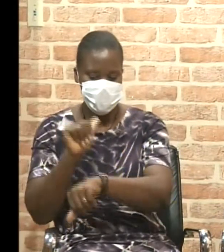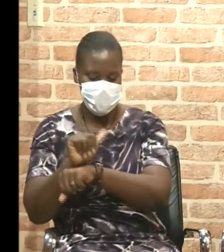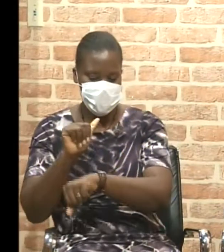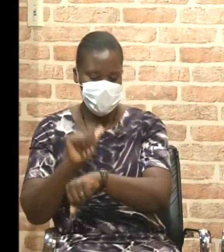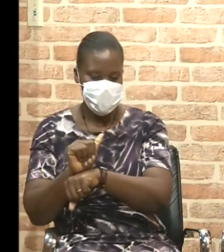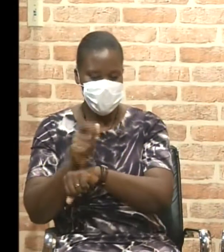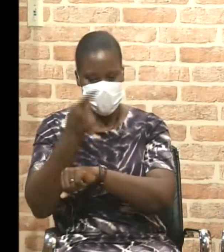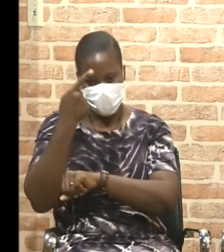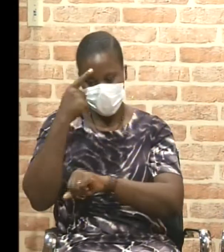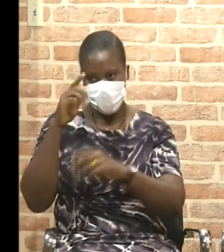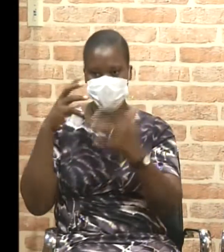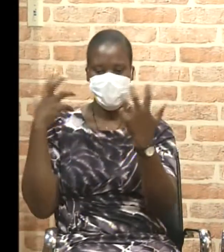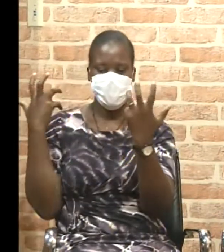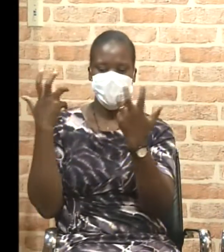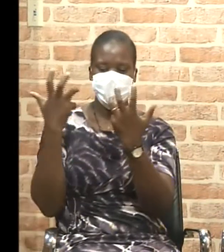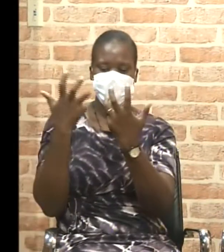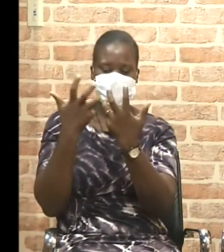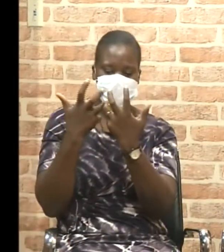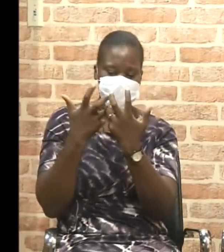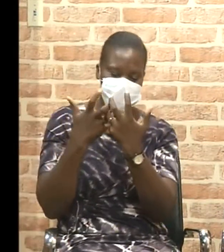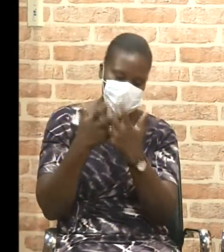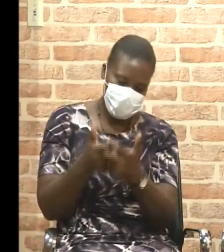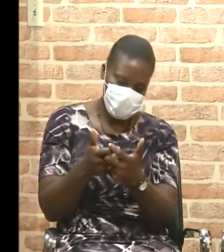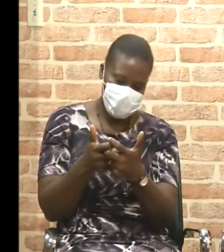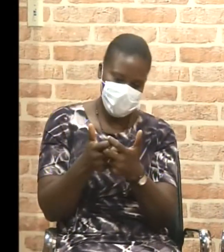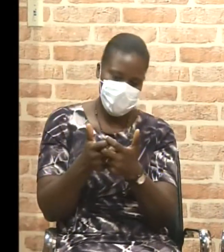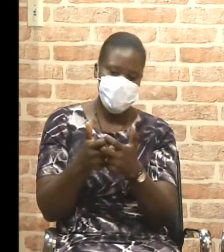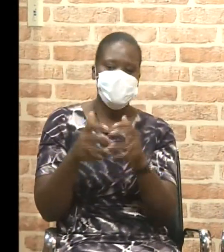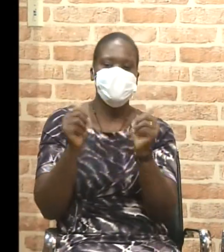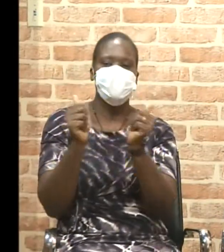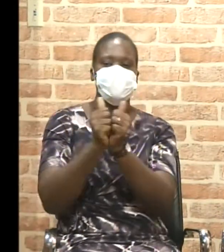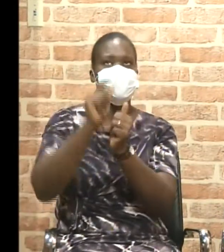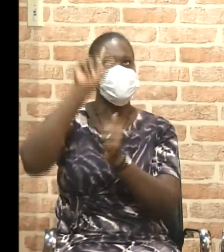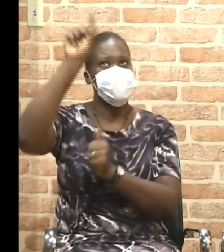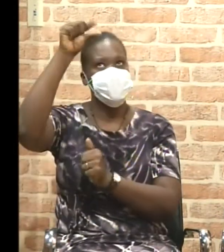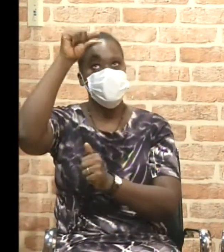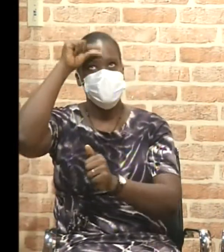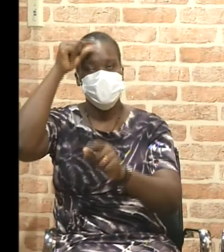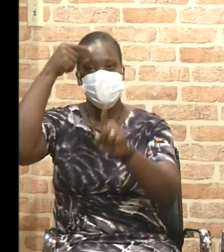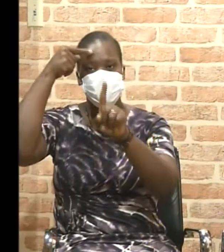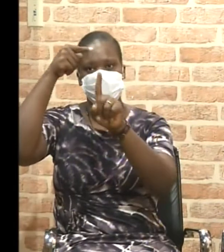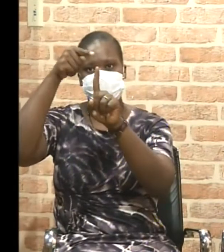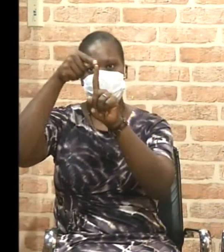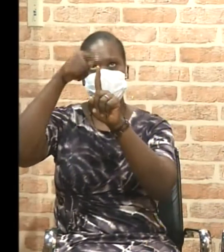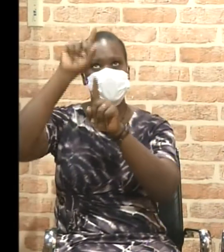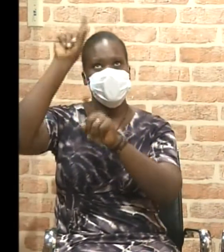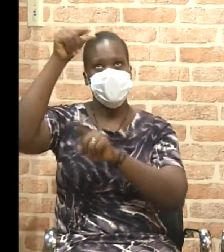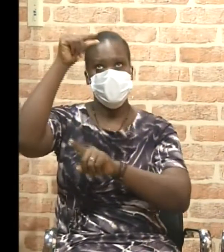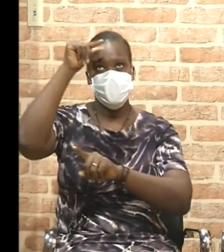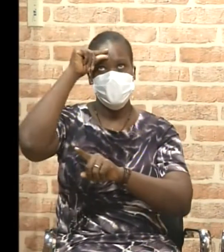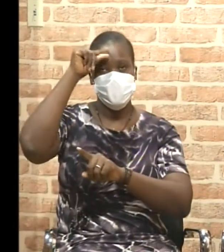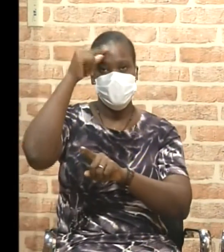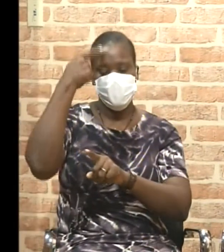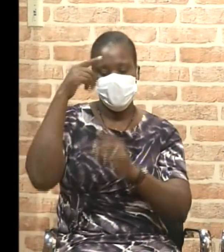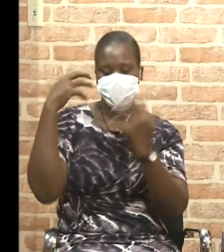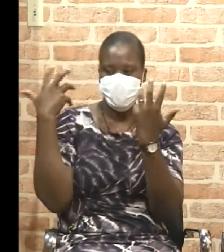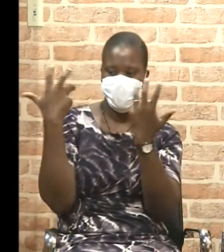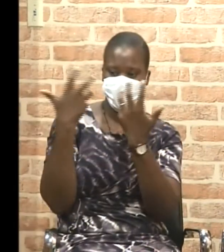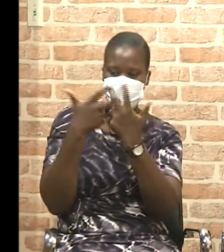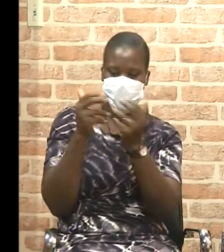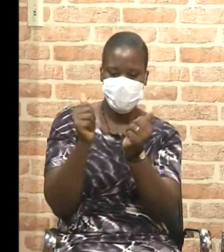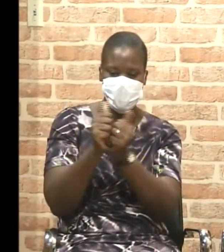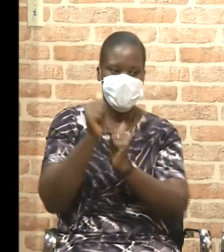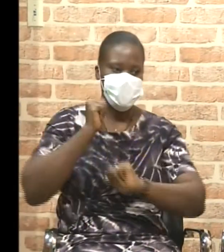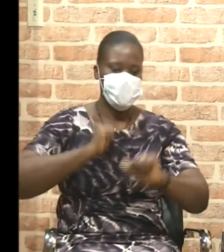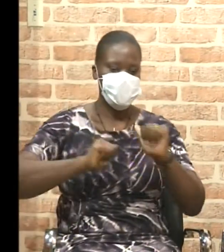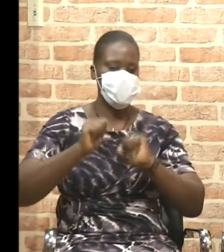relé cohésion de logique gouvernementale là, de vision gouvernement pour lier avec plan d'action que nous jeunes.